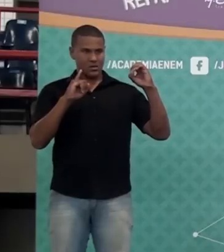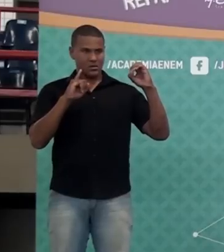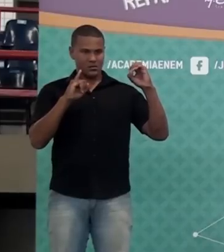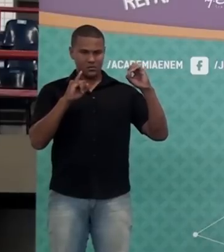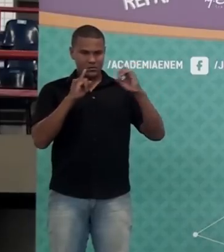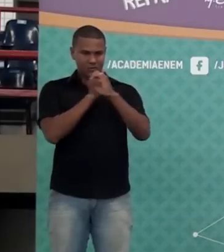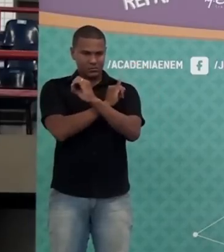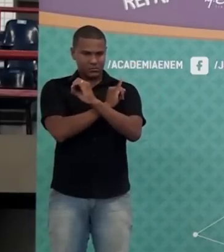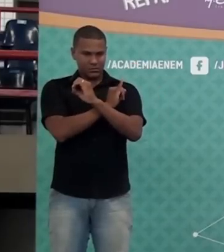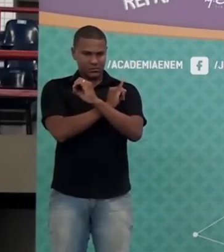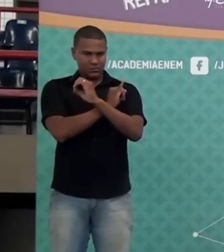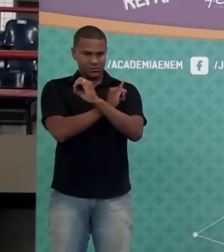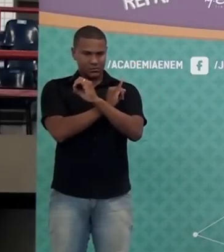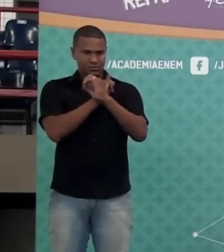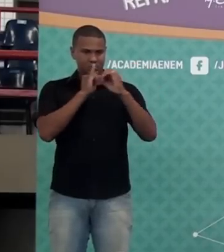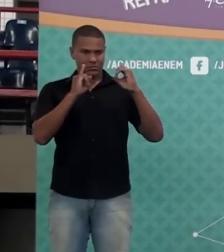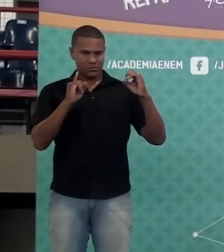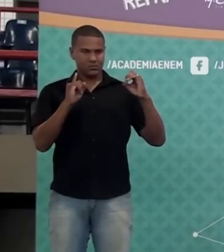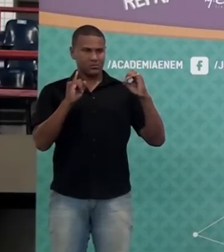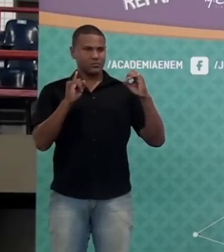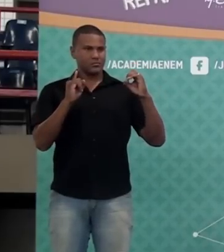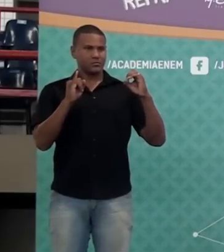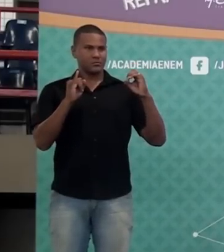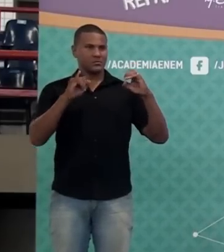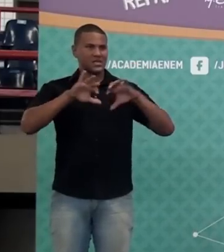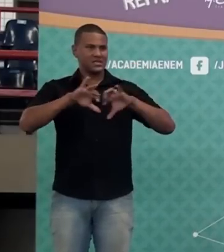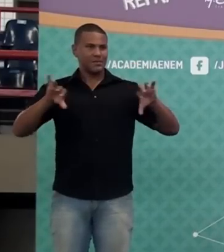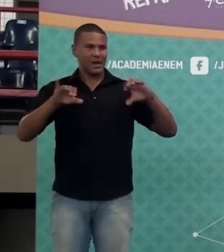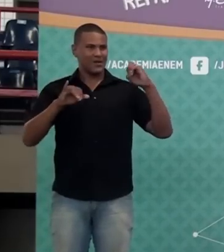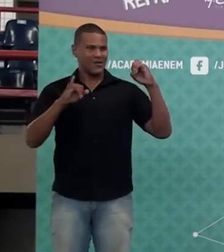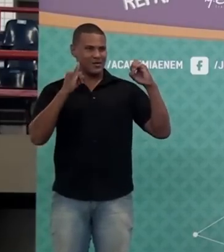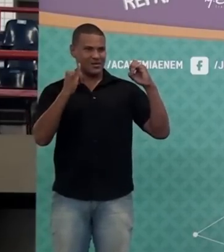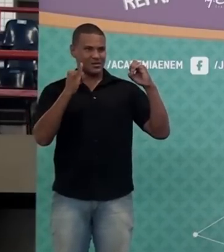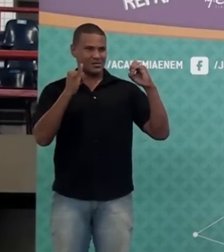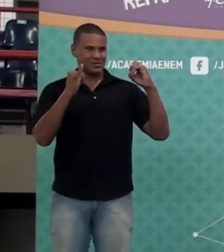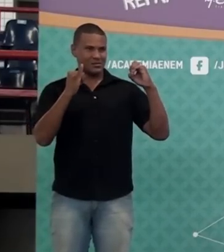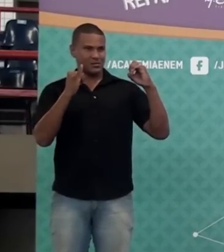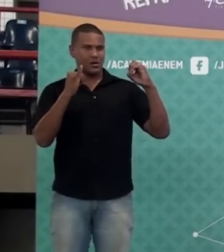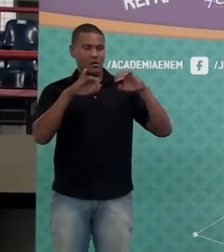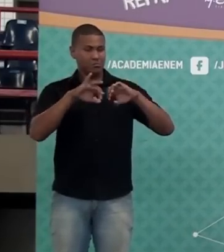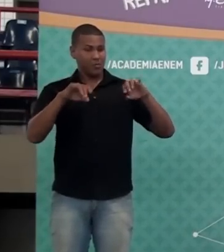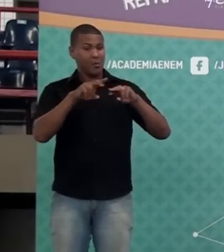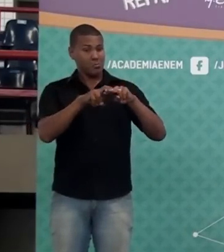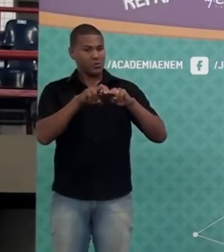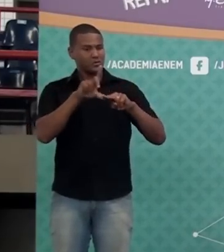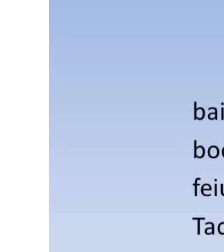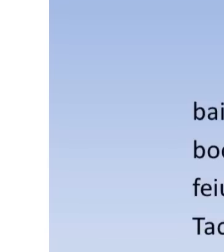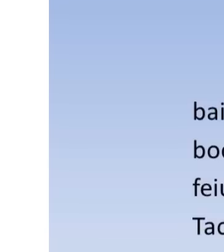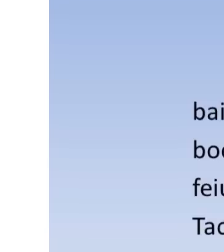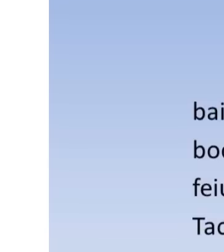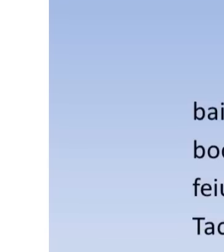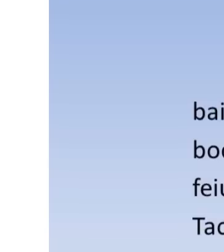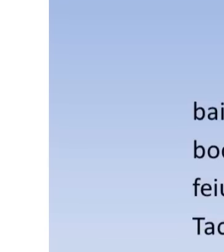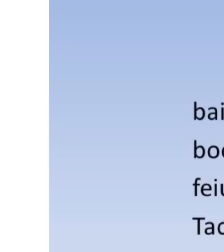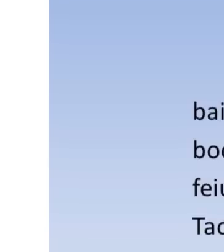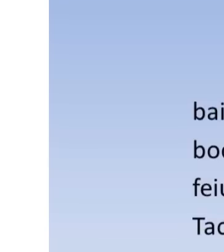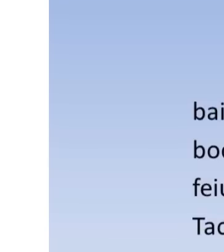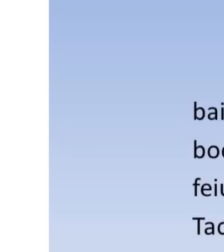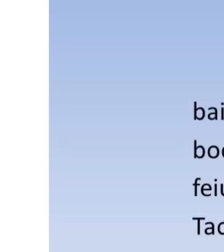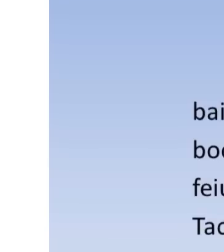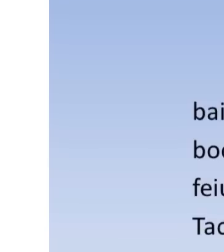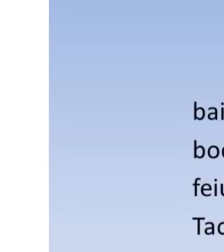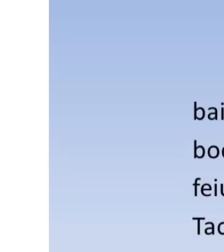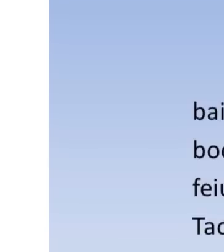tem mais acento se a sílaba anterior formar um ditongo. Olha o outro caso, bocaiúva, não tem